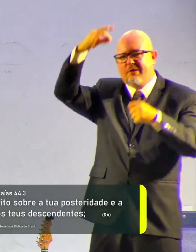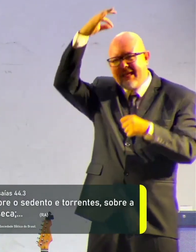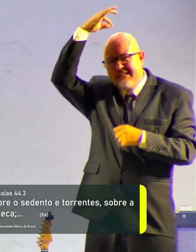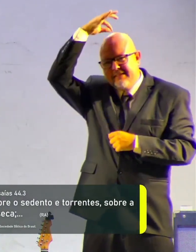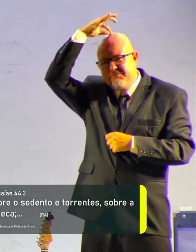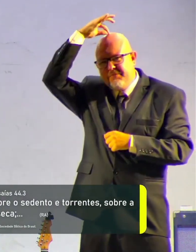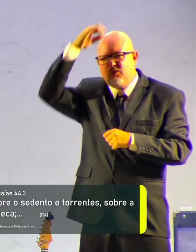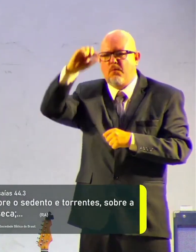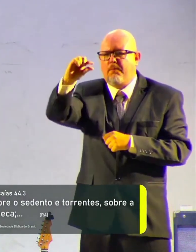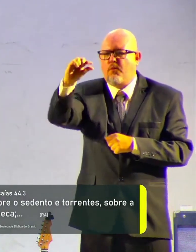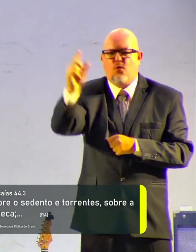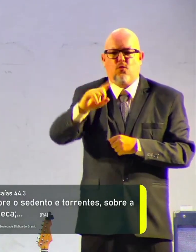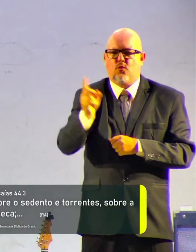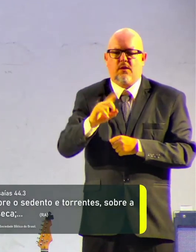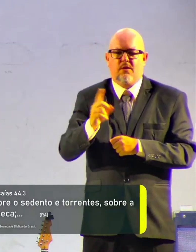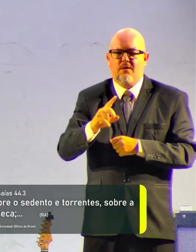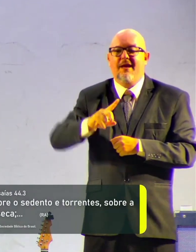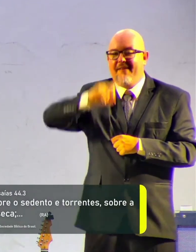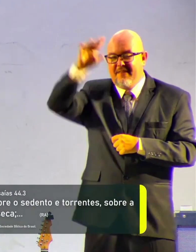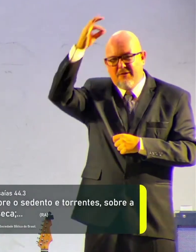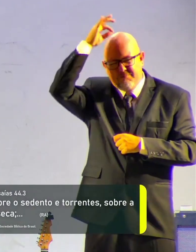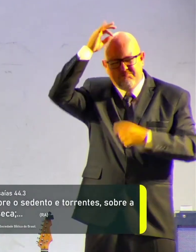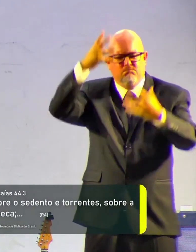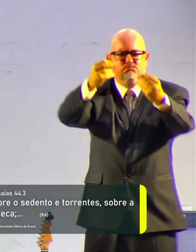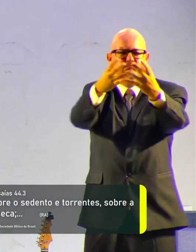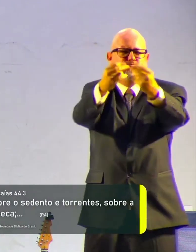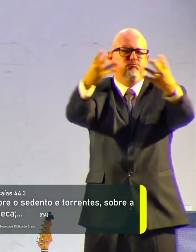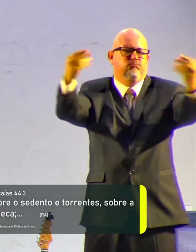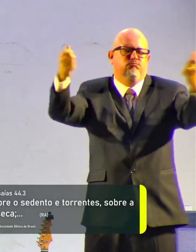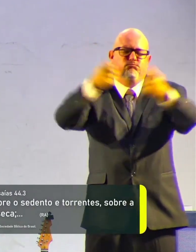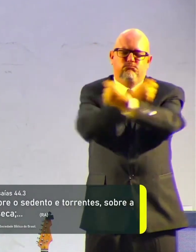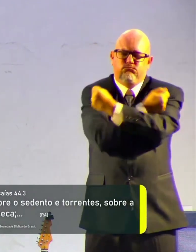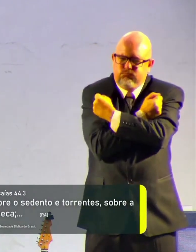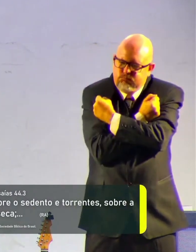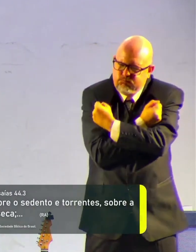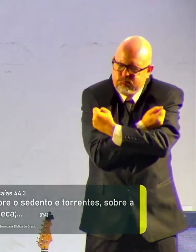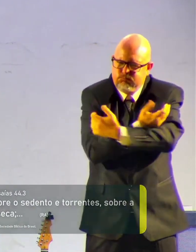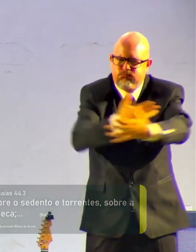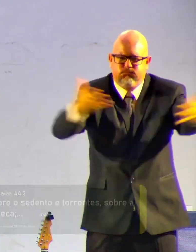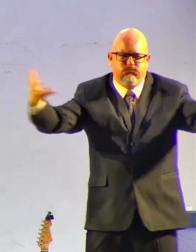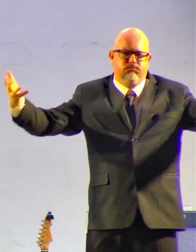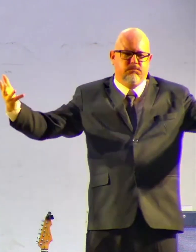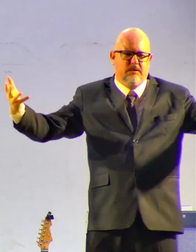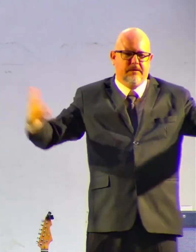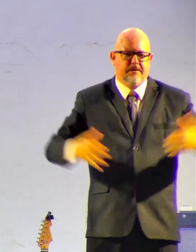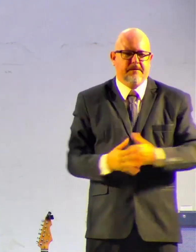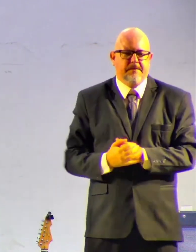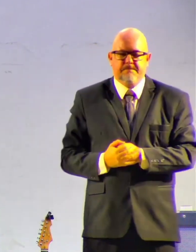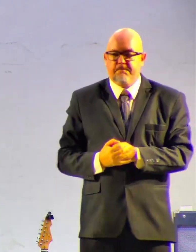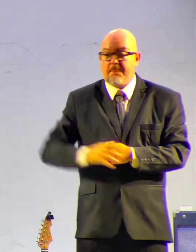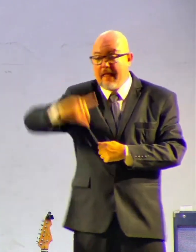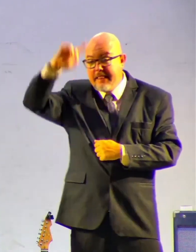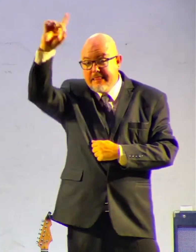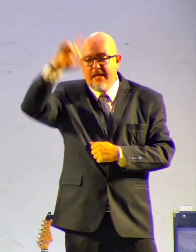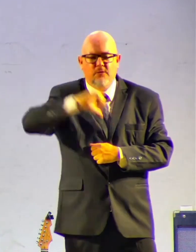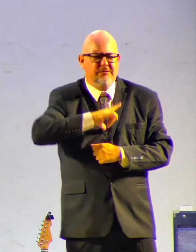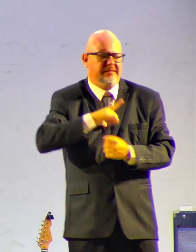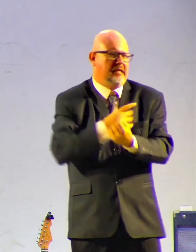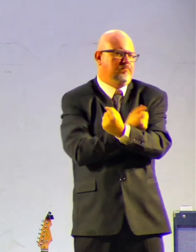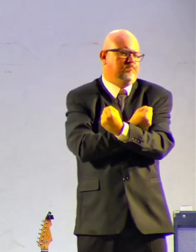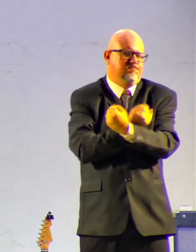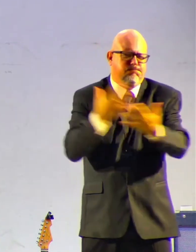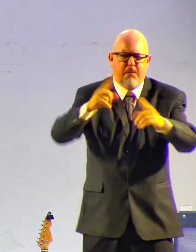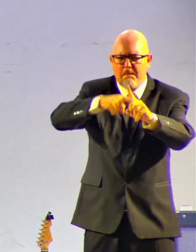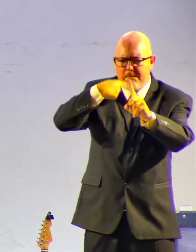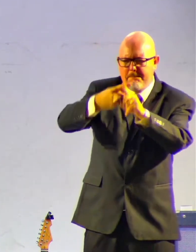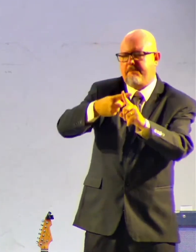medida. Deus tem mais para nós. Deus tem muito mais para nós. Deus tem